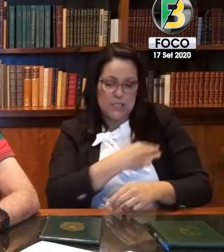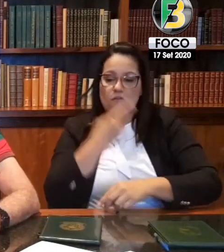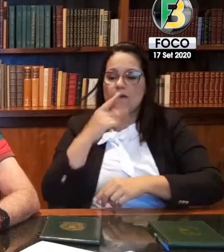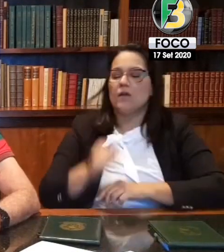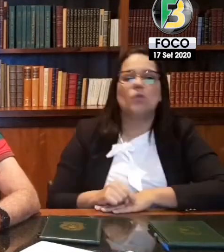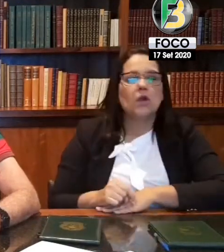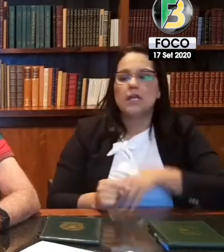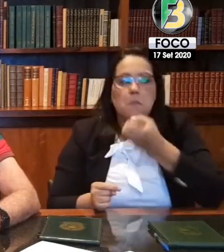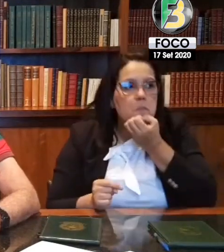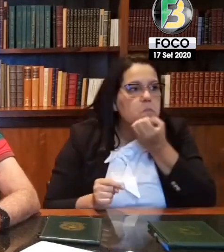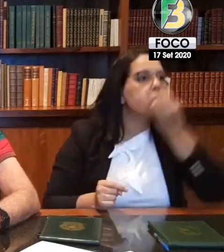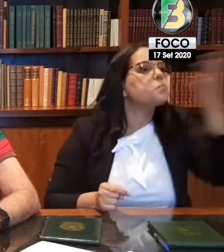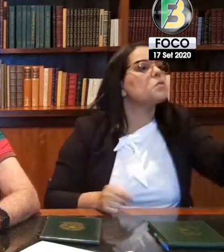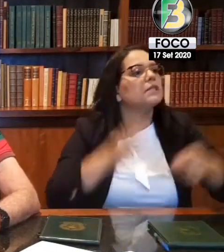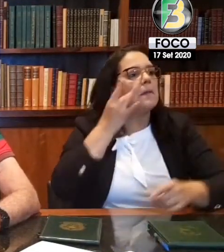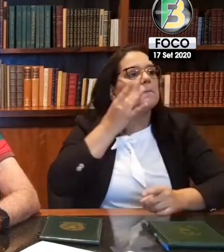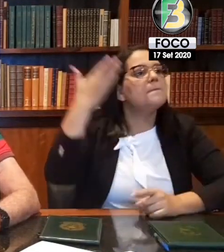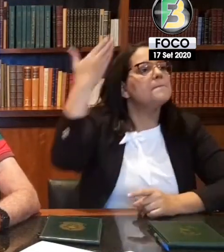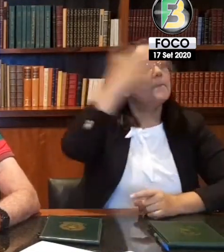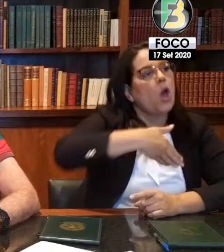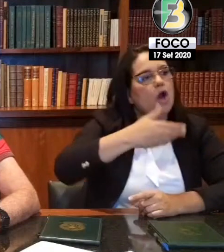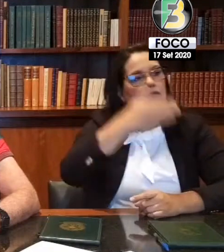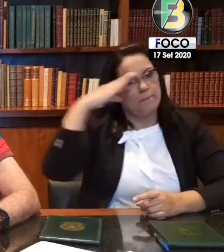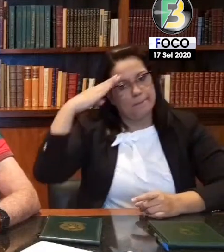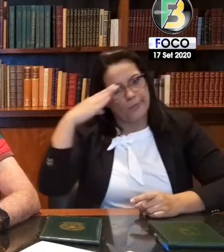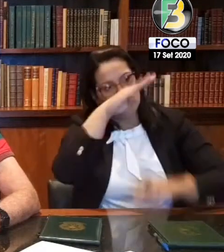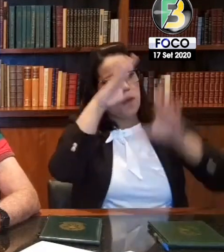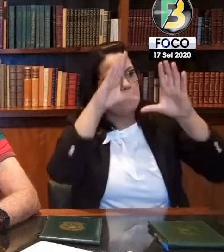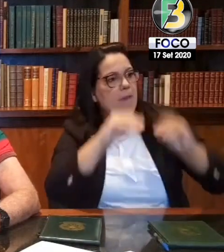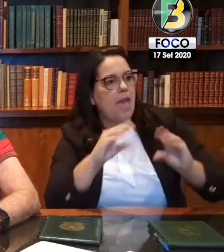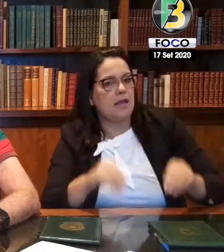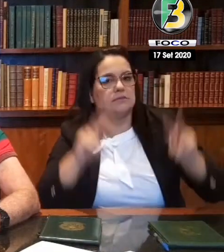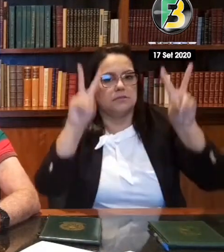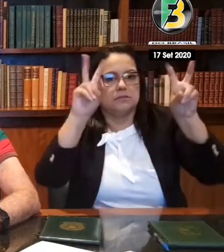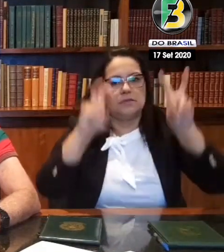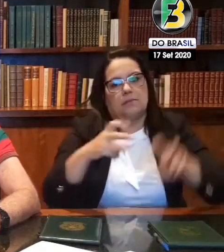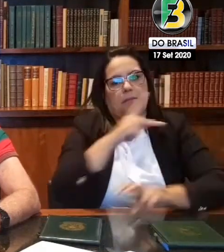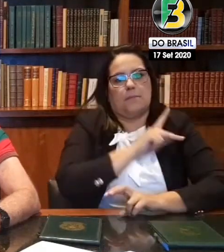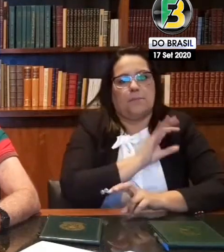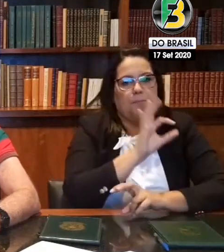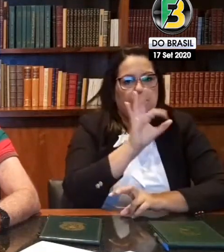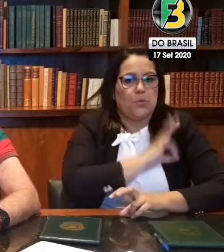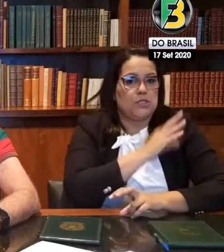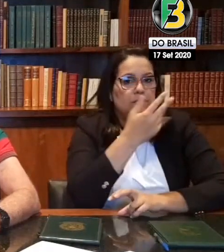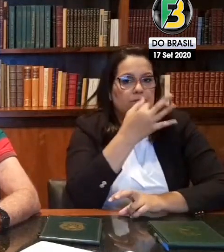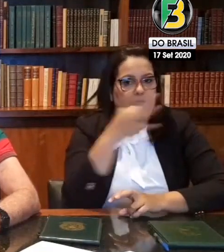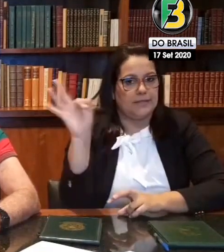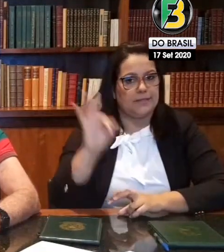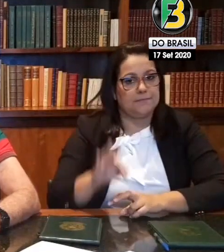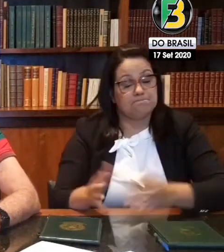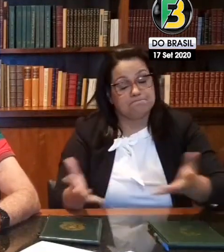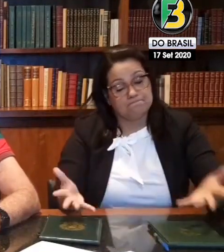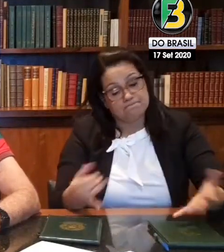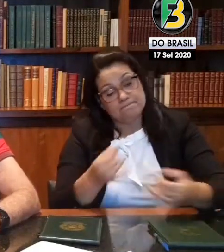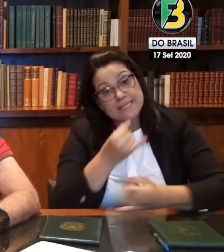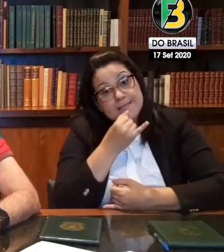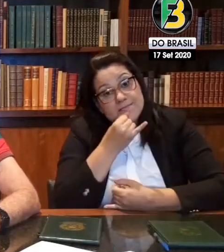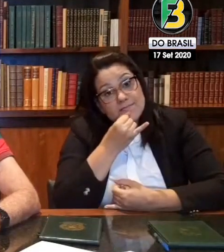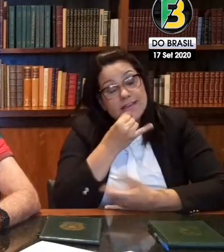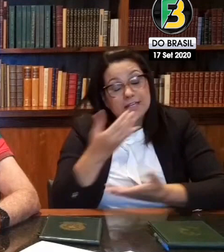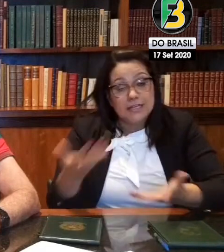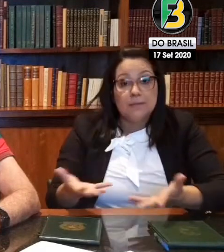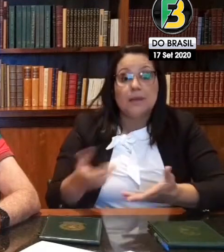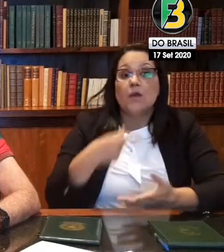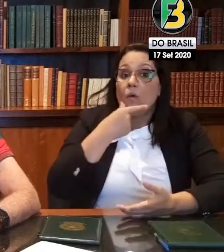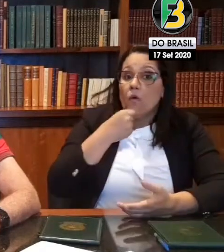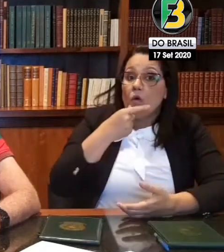que interferência na PF. Bem, infelizmente, né? Esse vídeo foi o